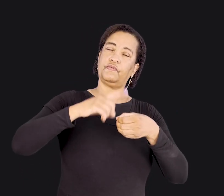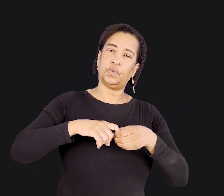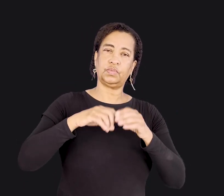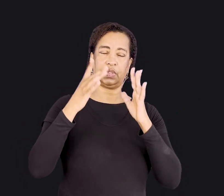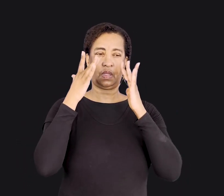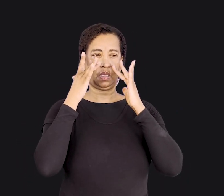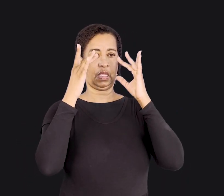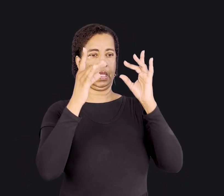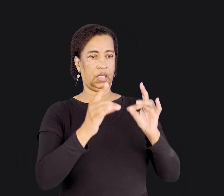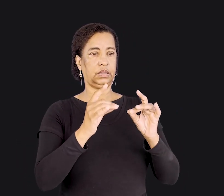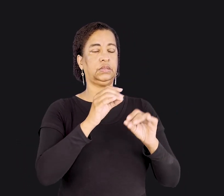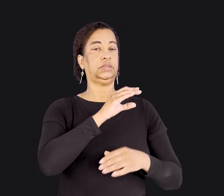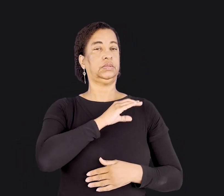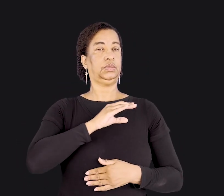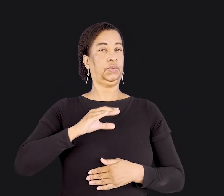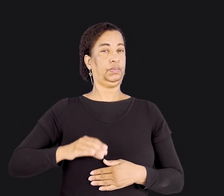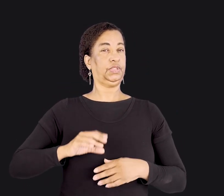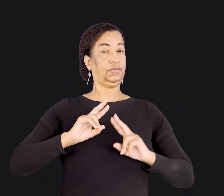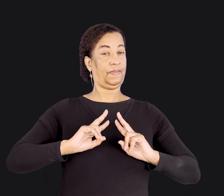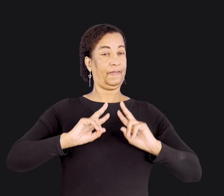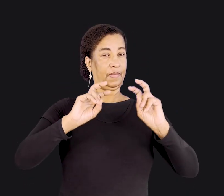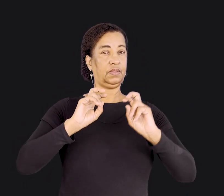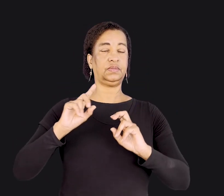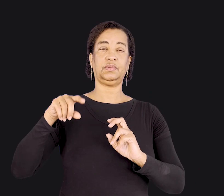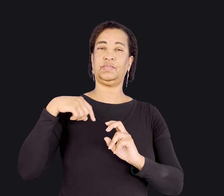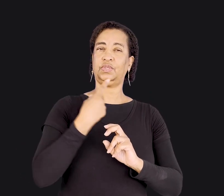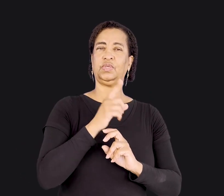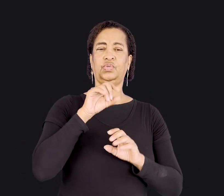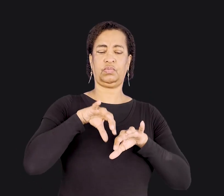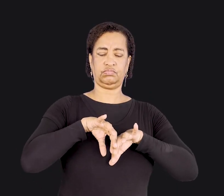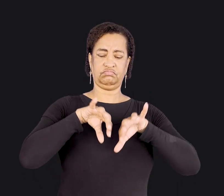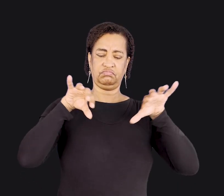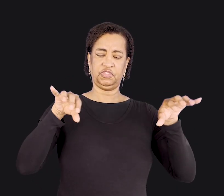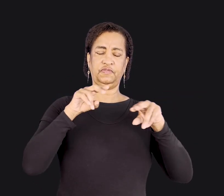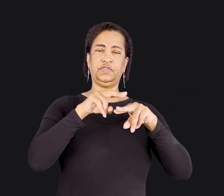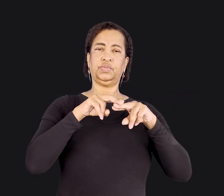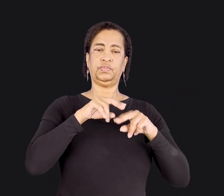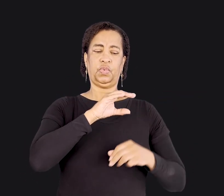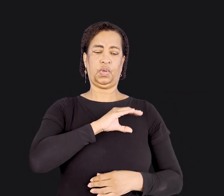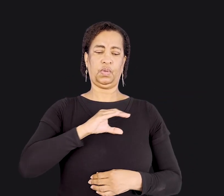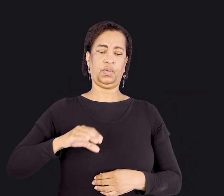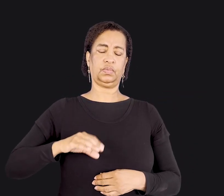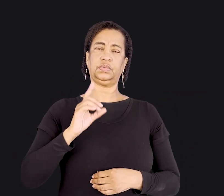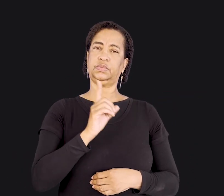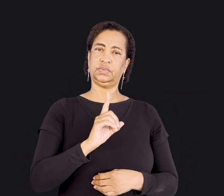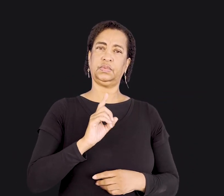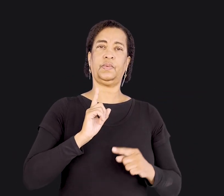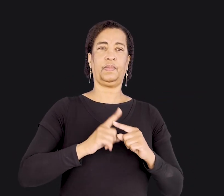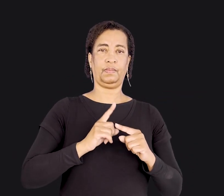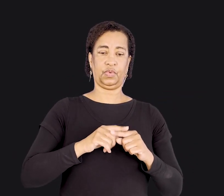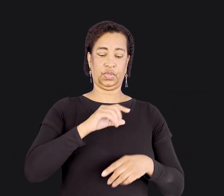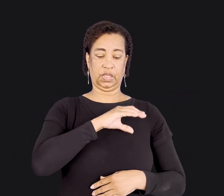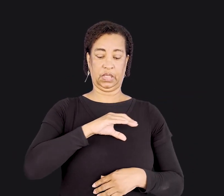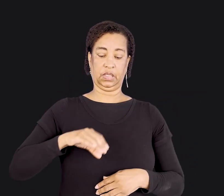nossa atenção para Cristo e perceber que não somos divididos por causa de Cristo, porque Ele não é